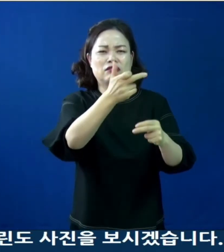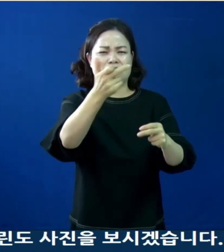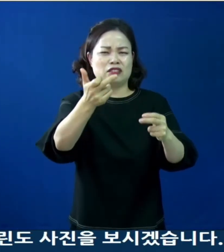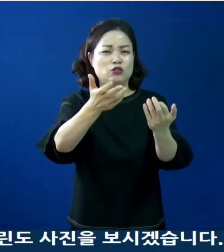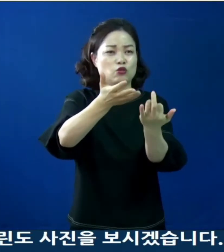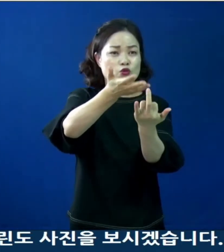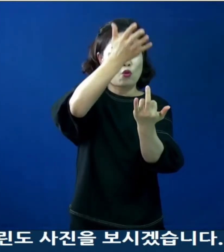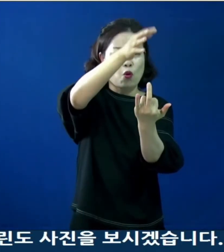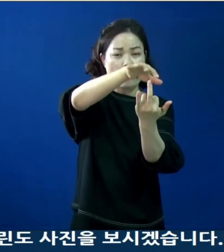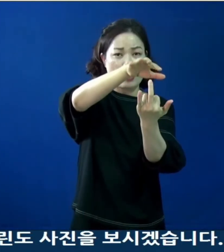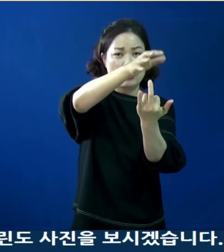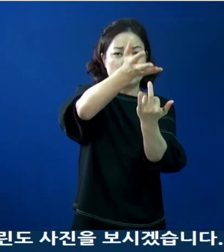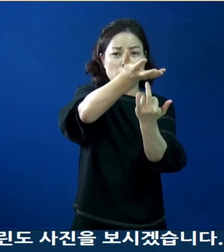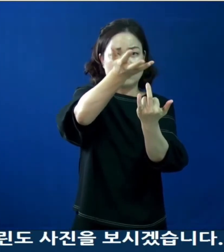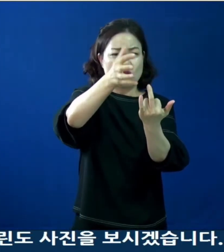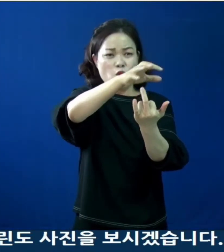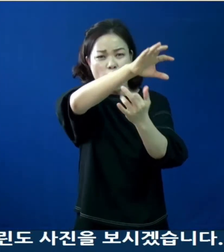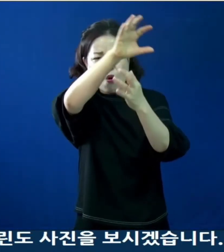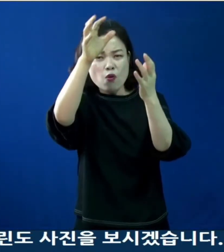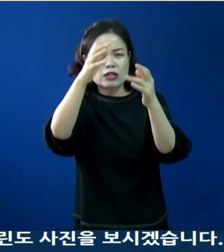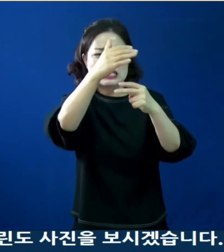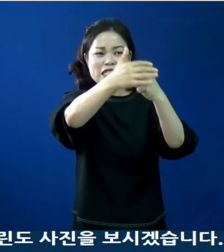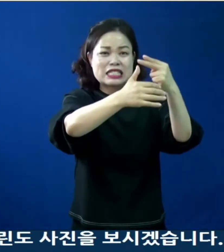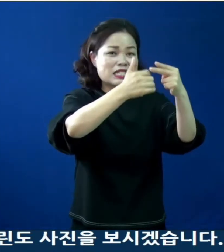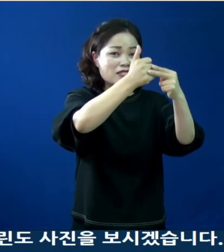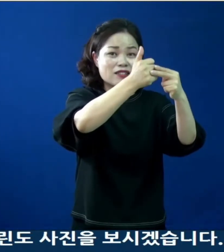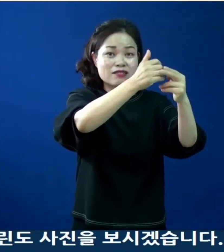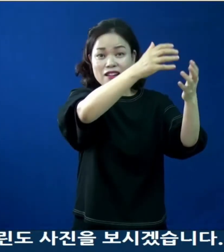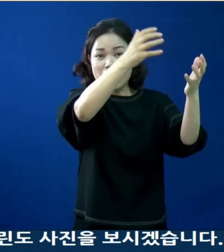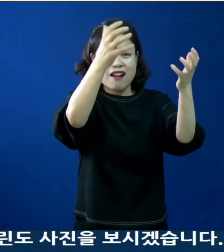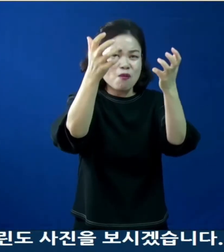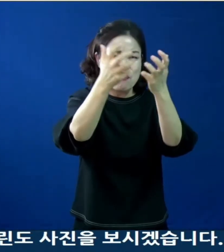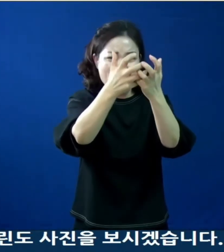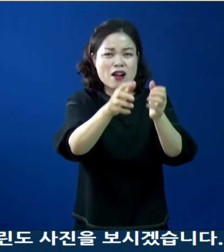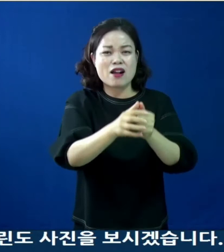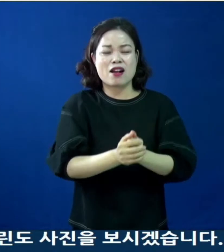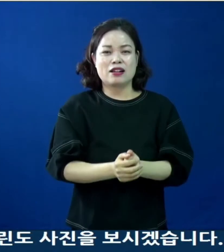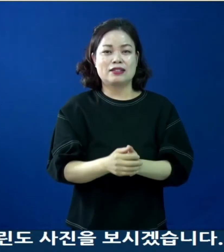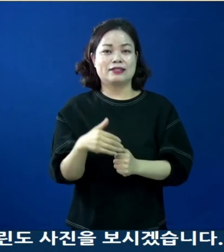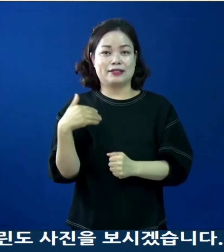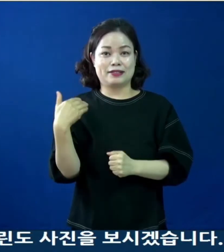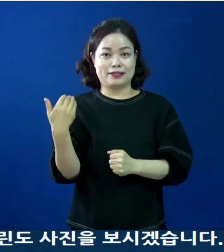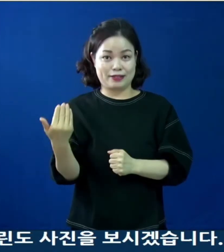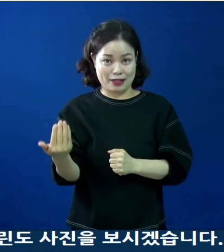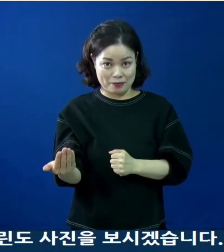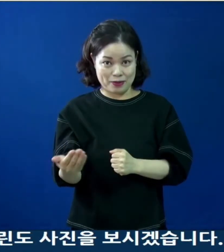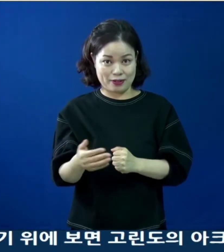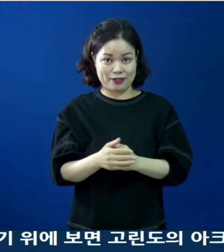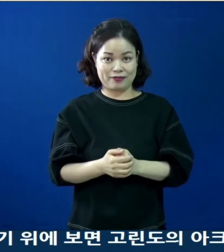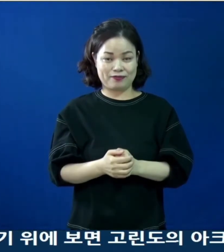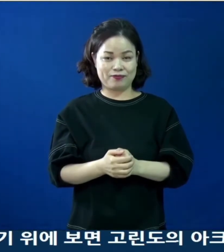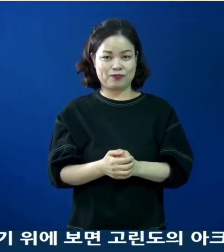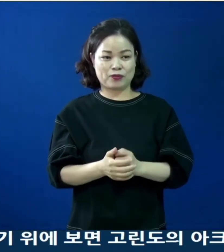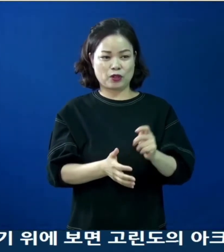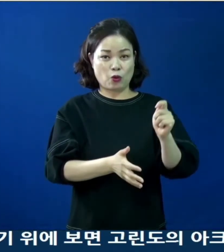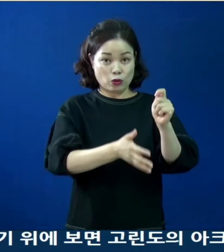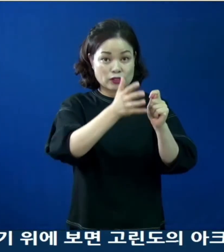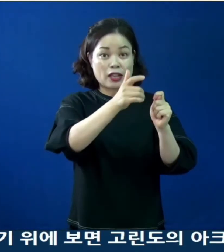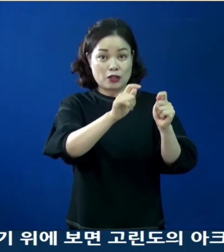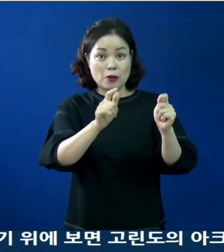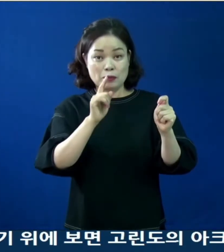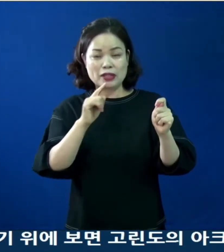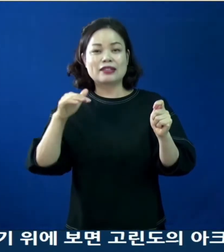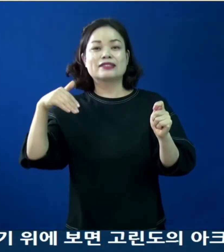높습니다. 저 위에 뭐 온갖 신전들이 다 있었습니다. 그 얘기는 이제 다음번 이제 고린도 여러 번 할 거기